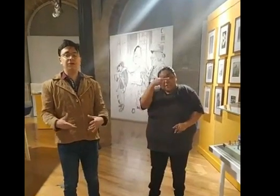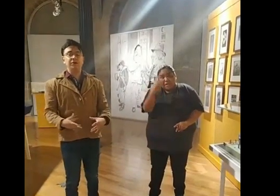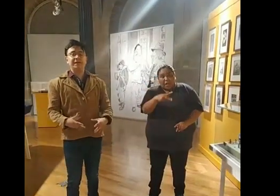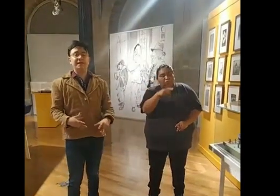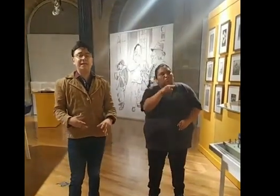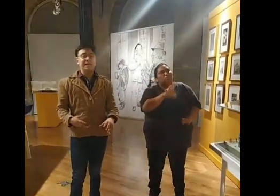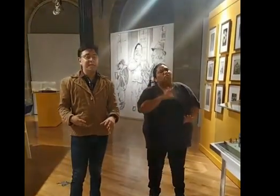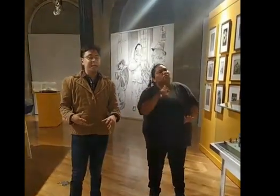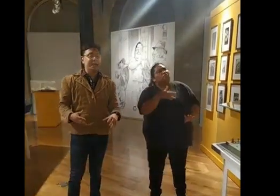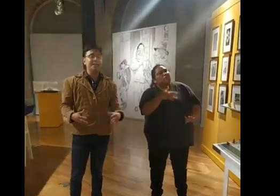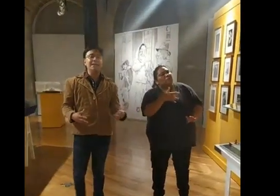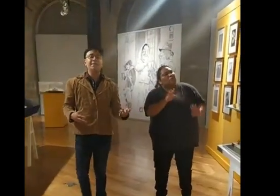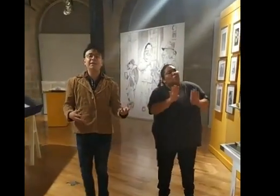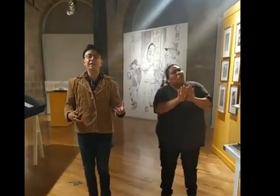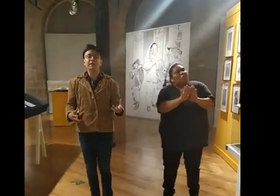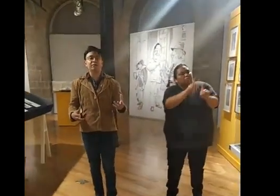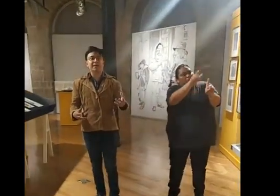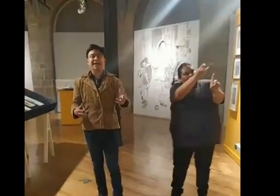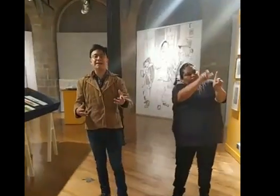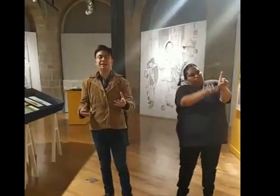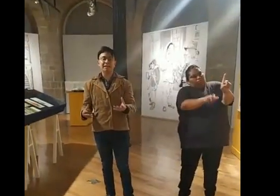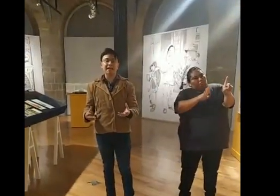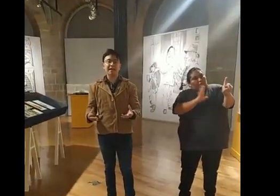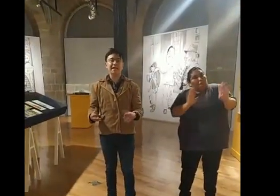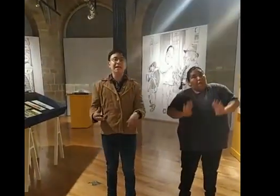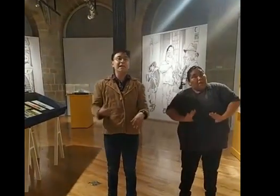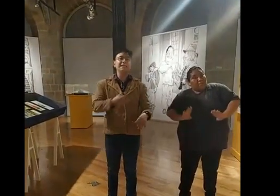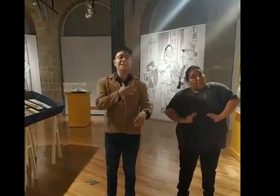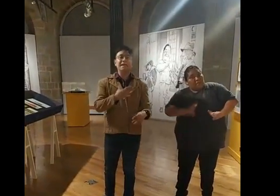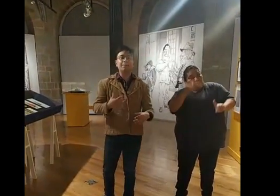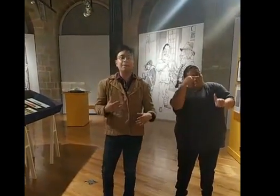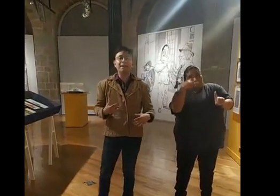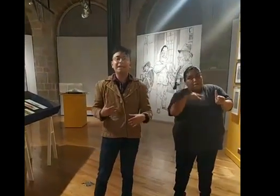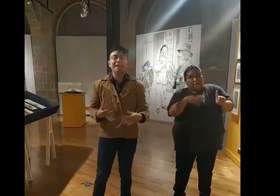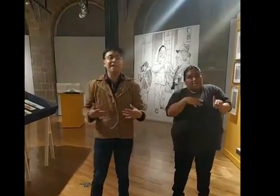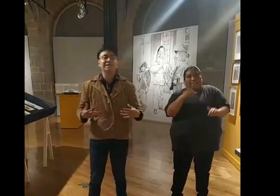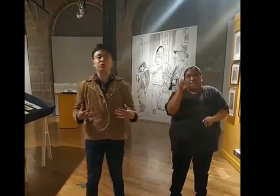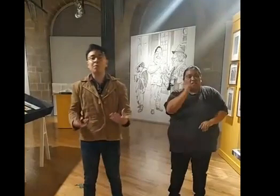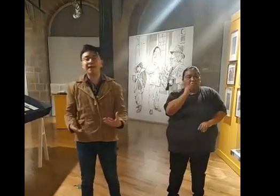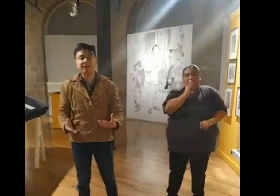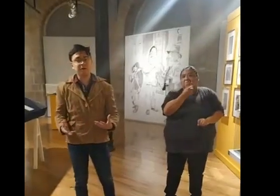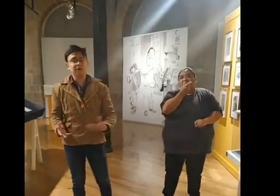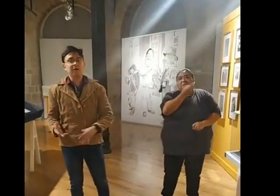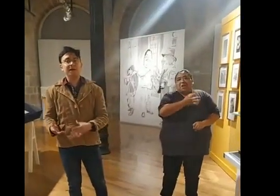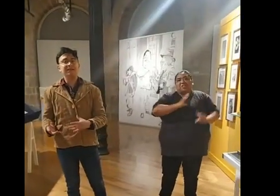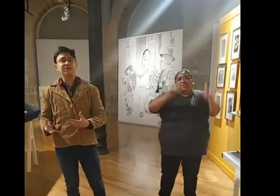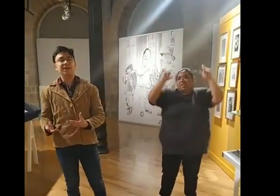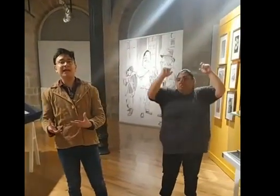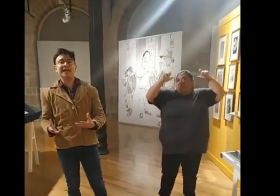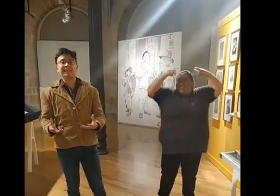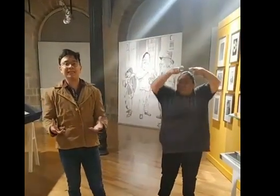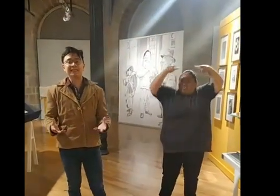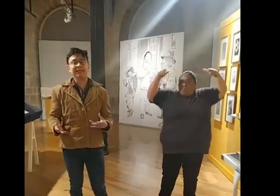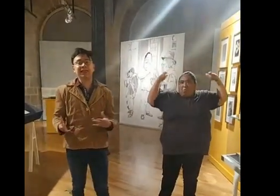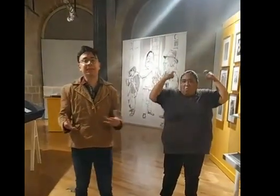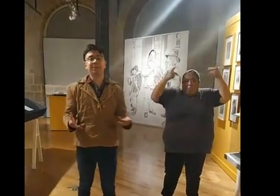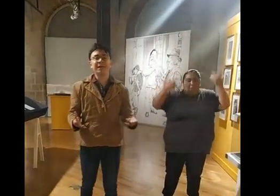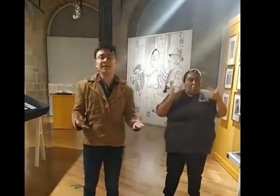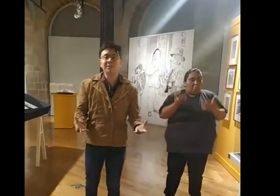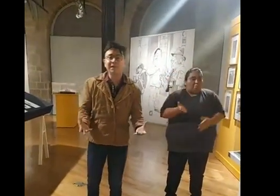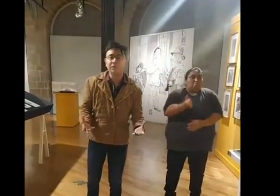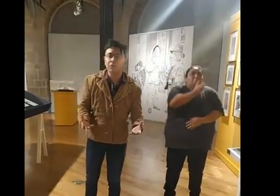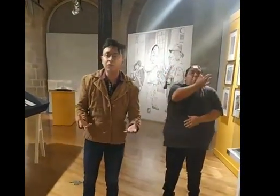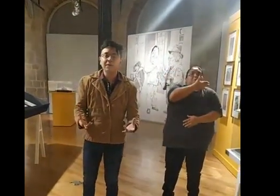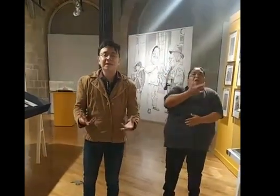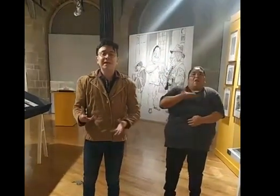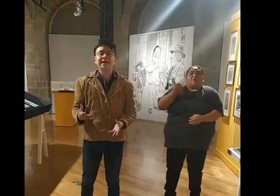mexicano? Y generalmente nos van a decir que el zarape, el sombrero, va a ser una característica típica